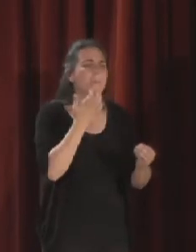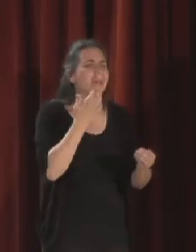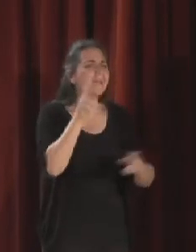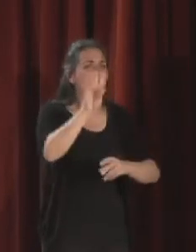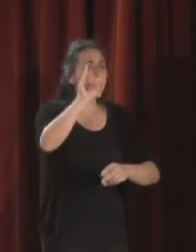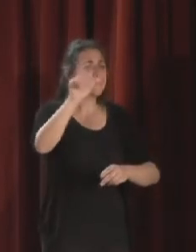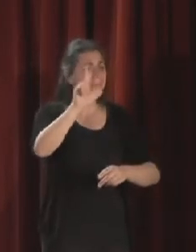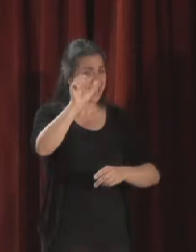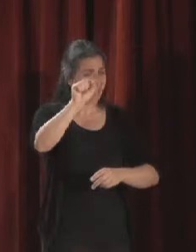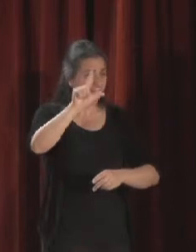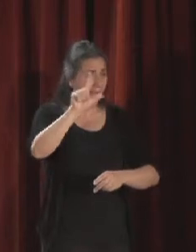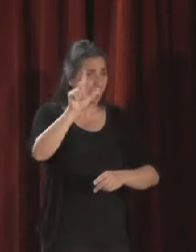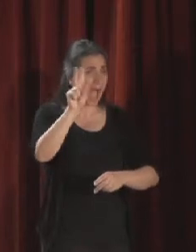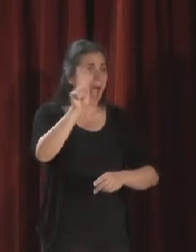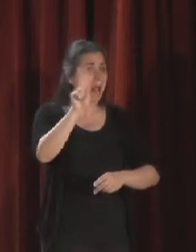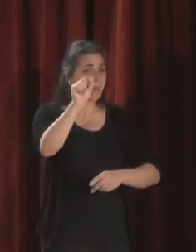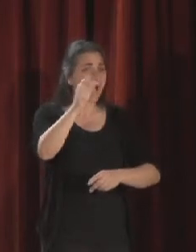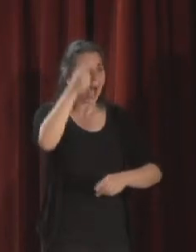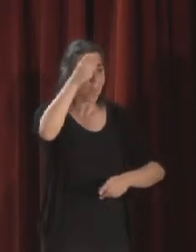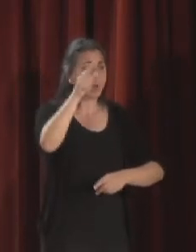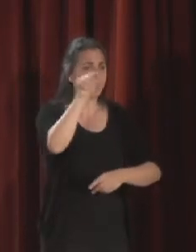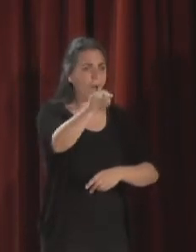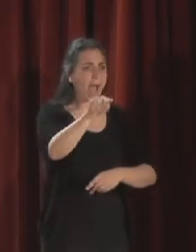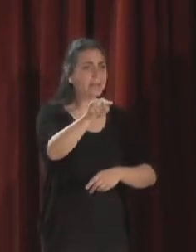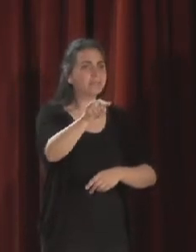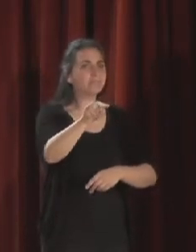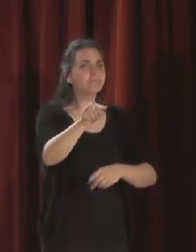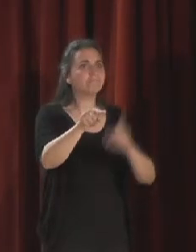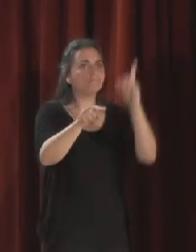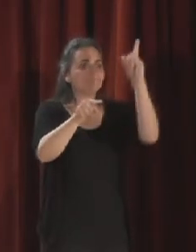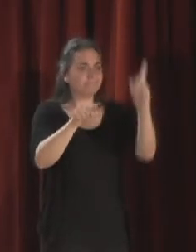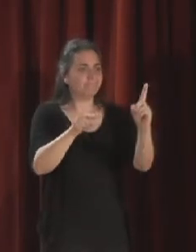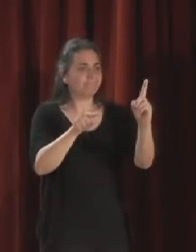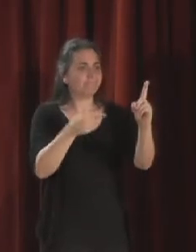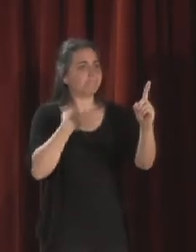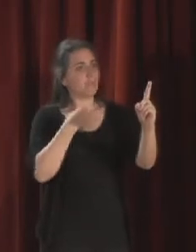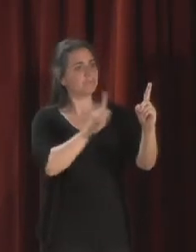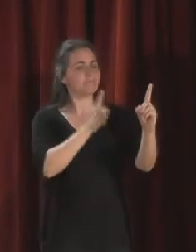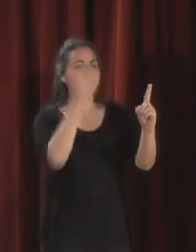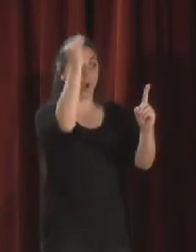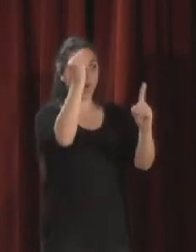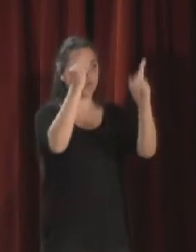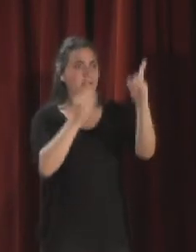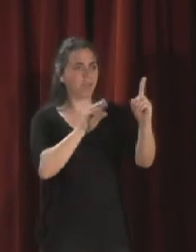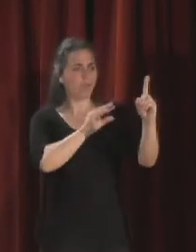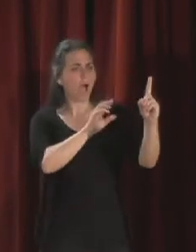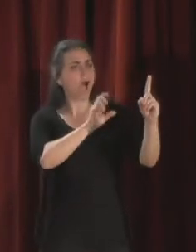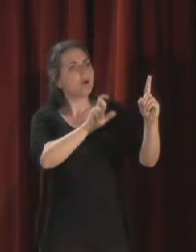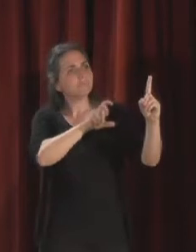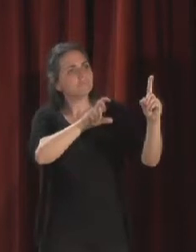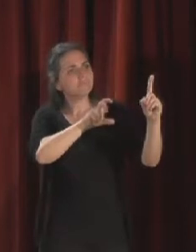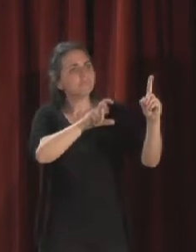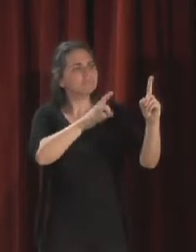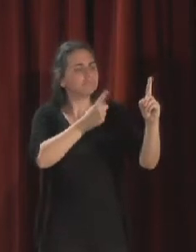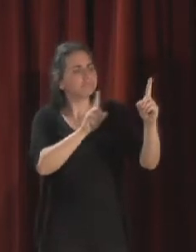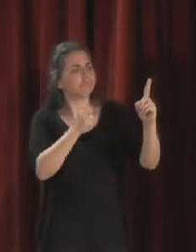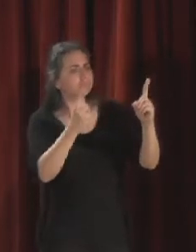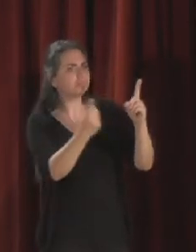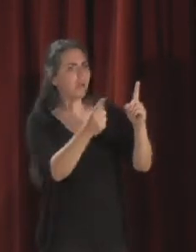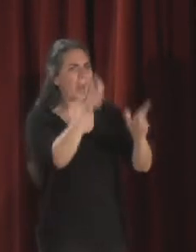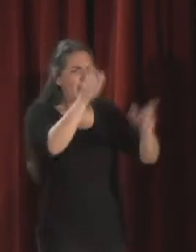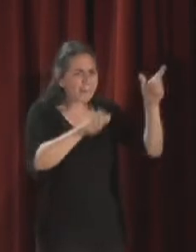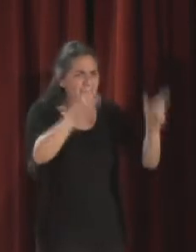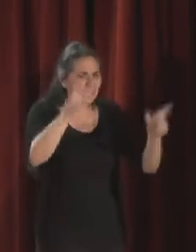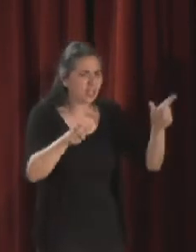que pasar xusto por diante da estatua de Don Manuel para ir ao concello representantes populares